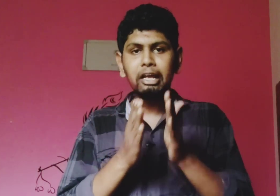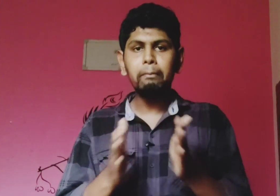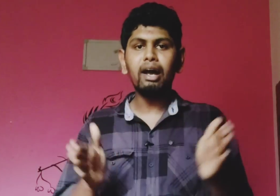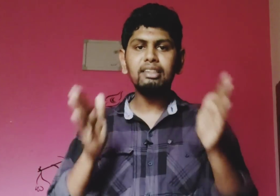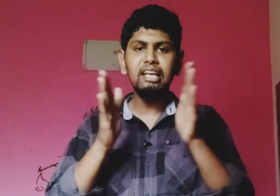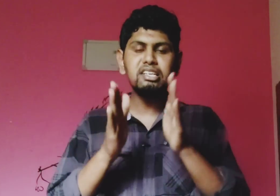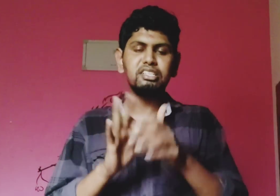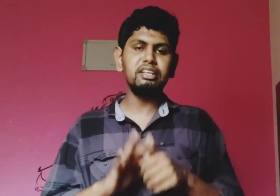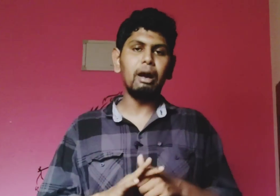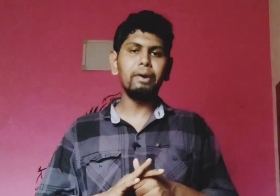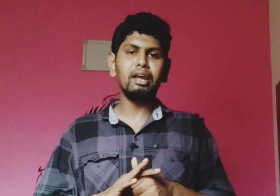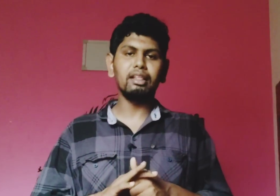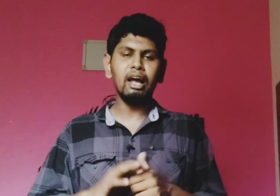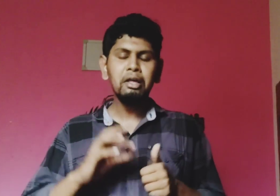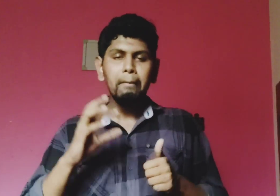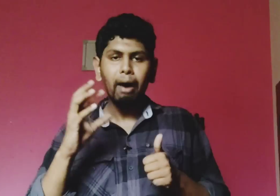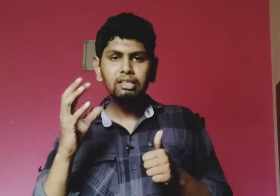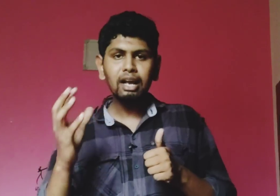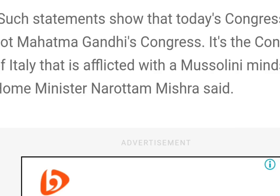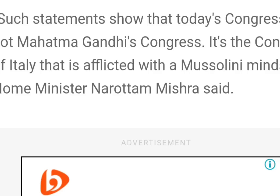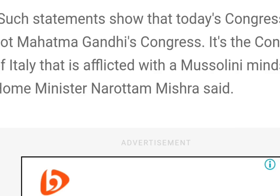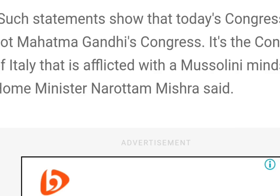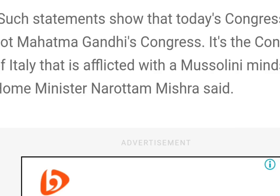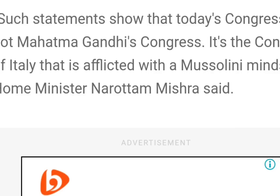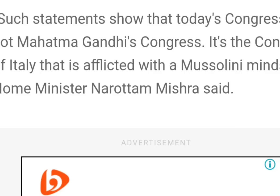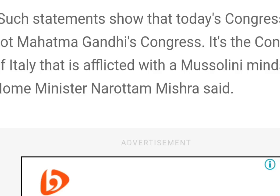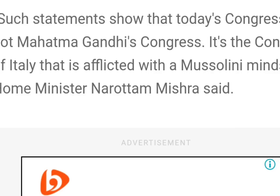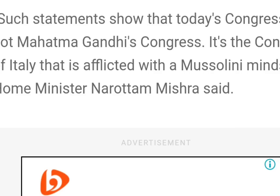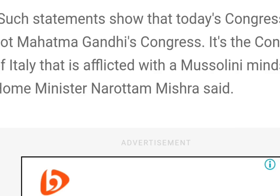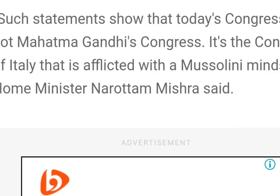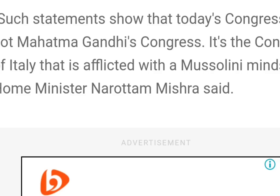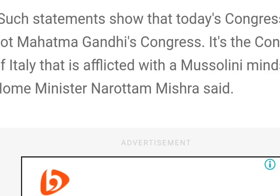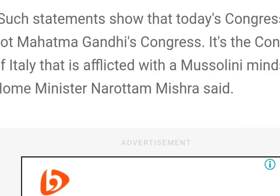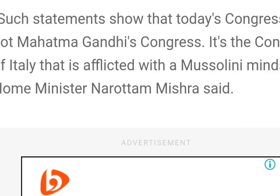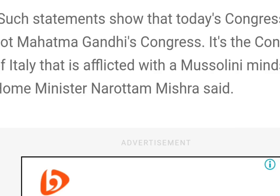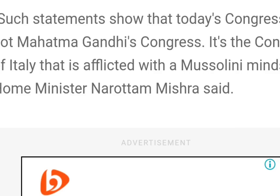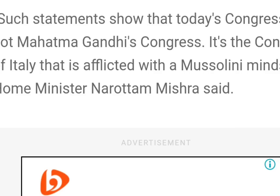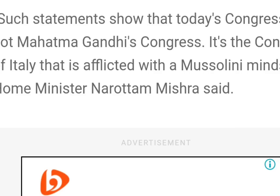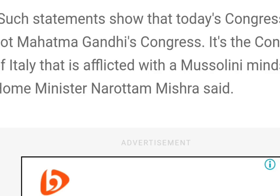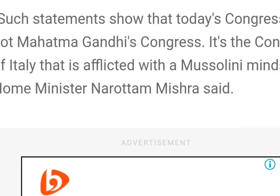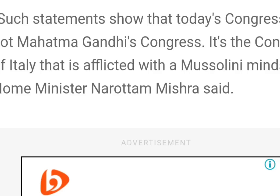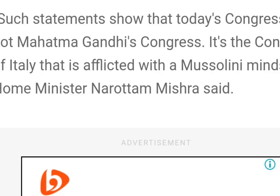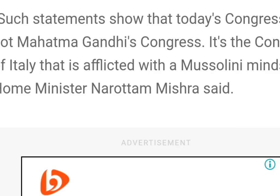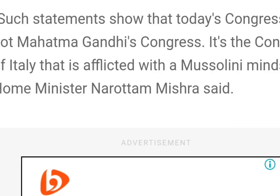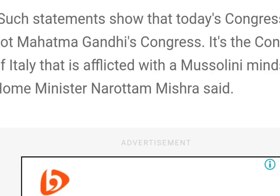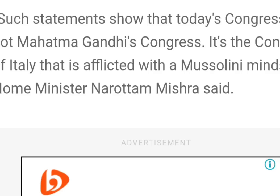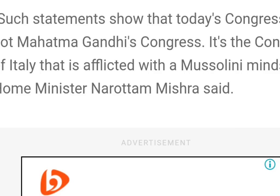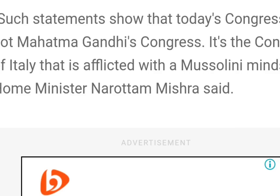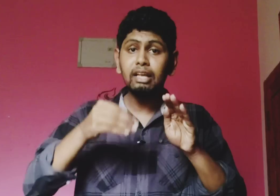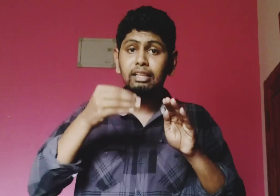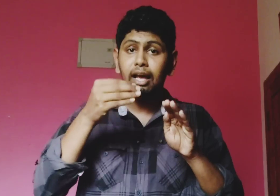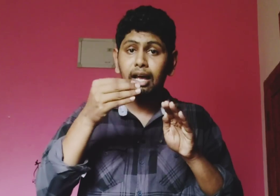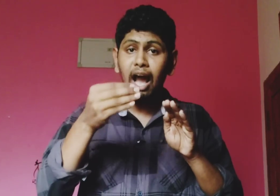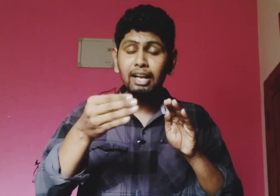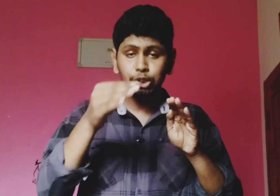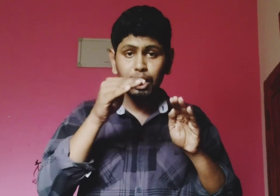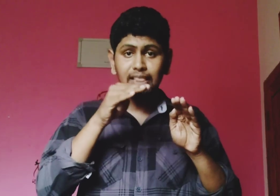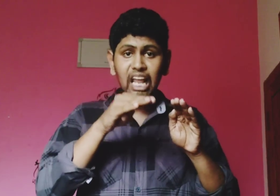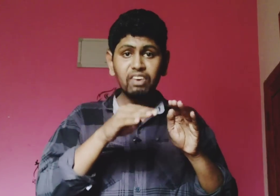கட்டெரும்பாக தேஞ்சிருச்சு அப்படிங்கிறதா பாஜகவுடைய நிர்வாகிகளுடைய கருத்தா வந்து இருக்கு. மத்திய பிரதேச அரசாங்கம் இப்ப வந்து அந்த காங்கிரஸ் உடைய தலைவர்